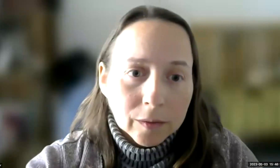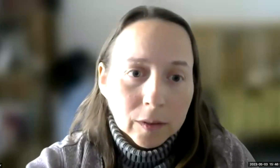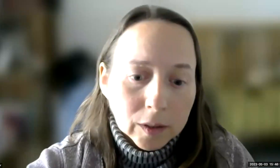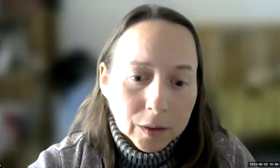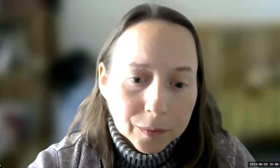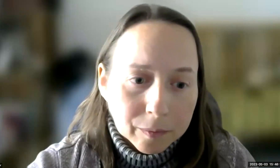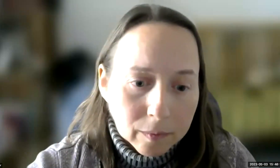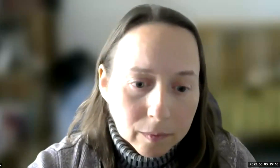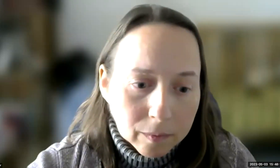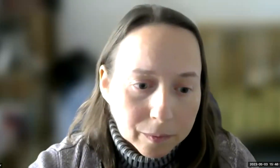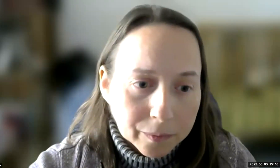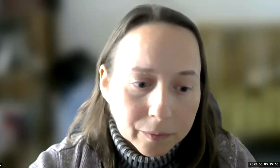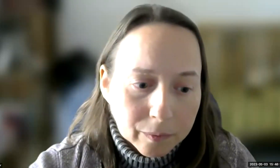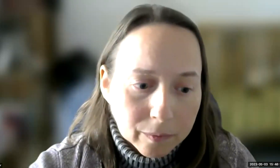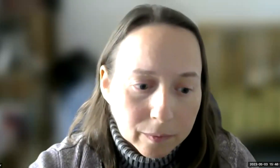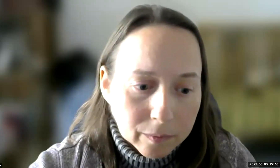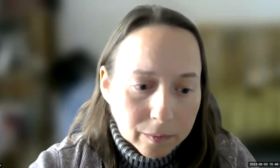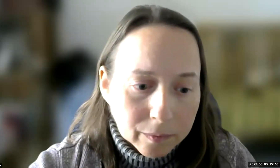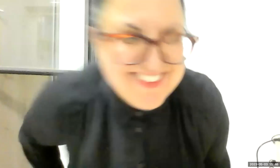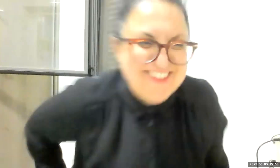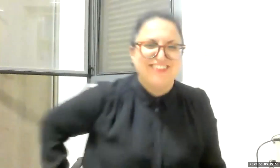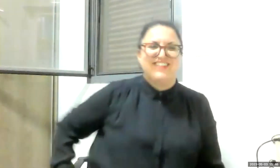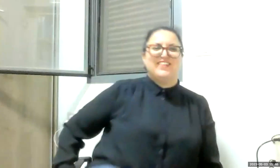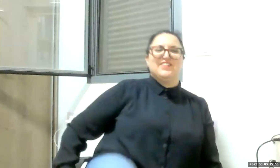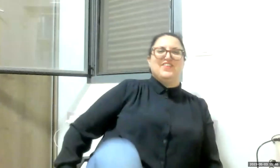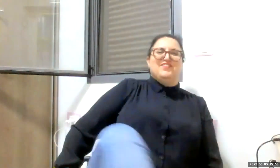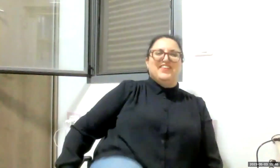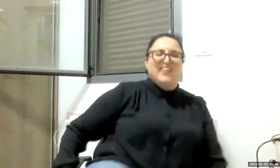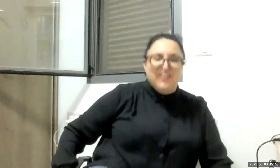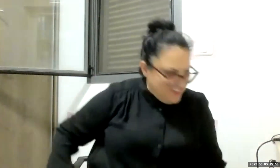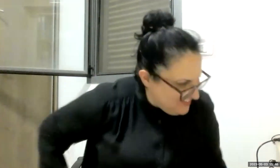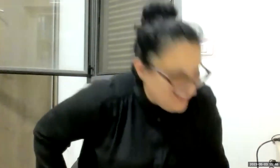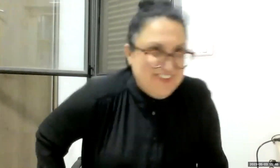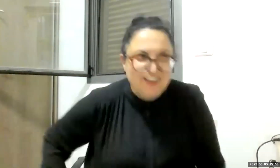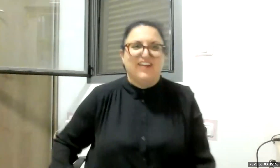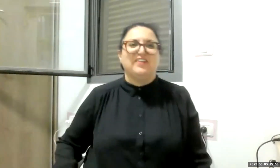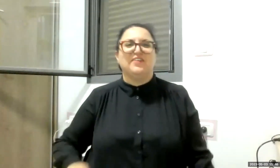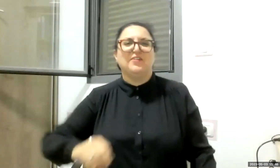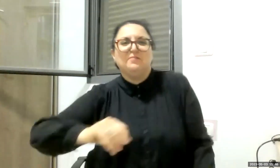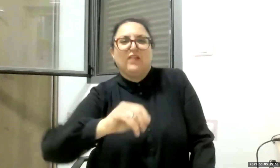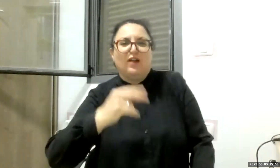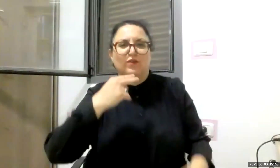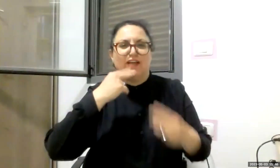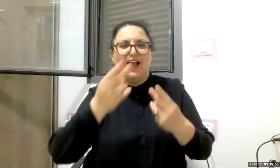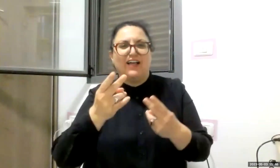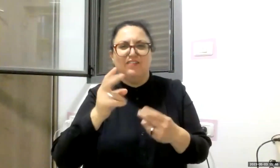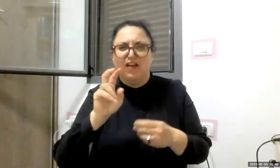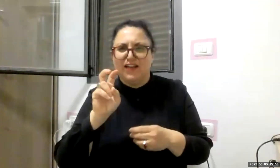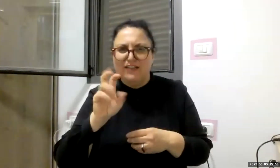רוצה